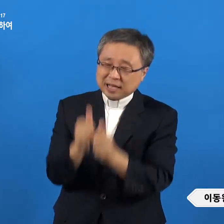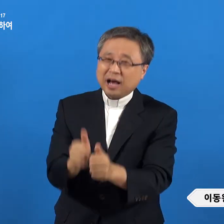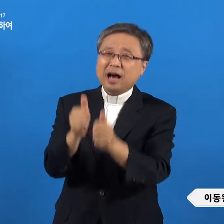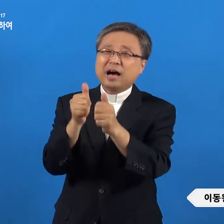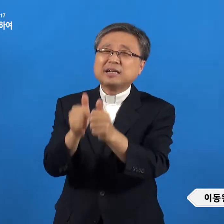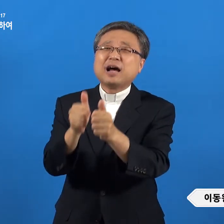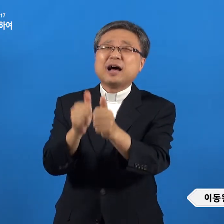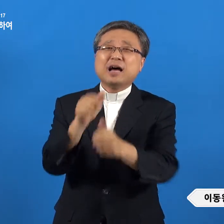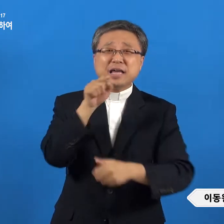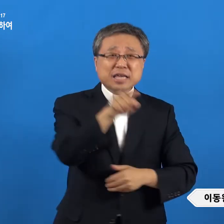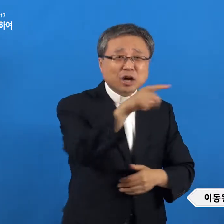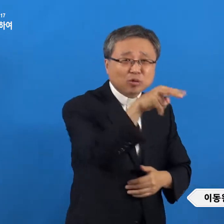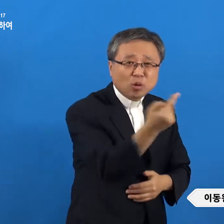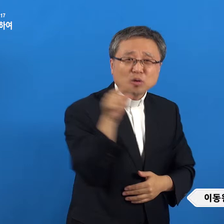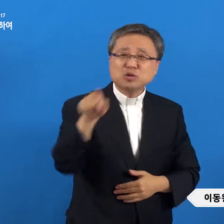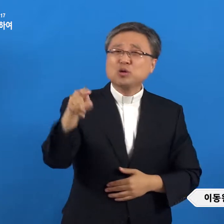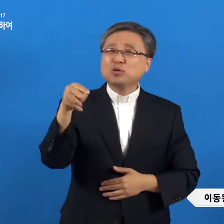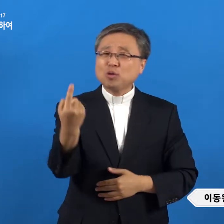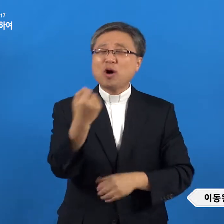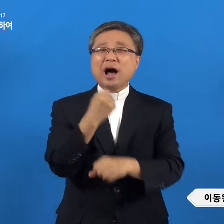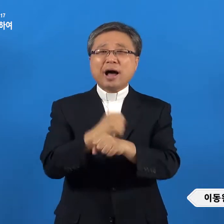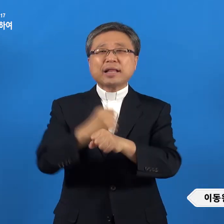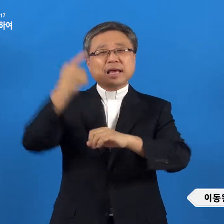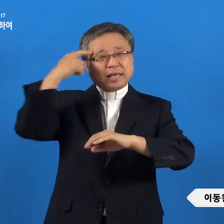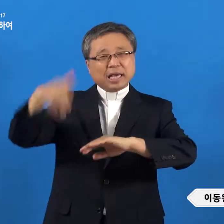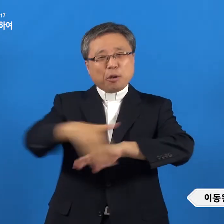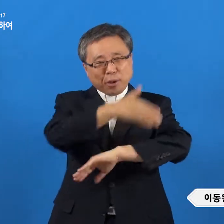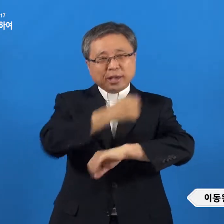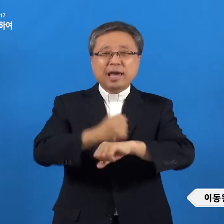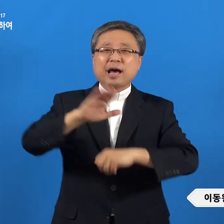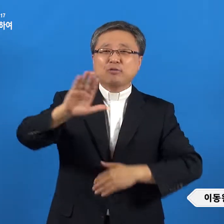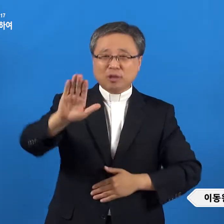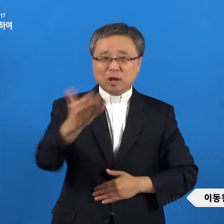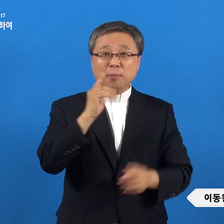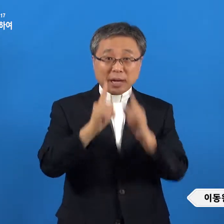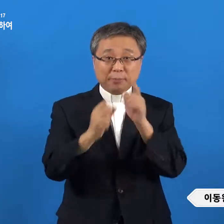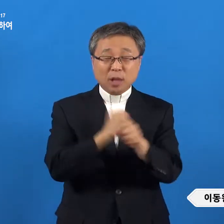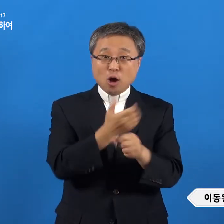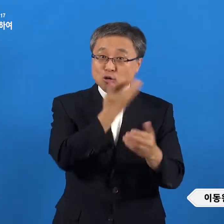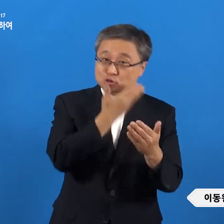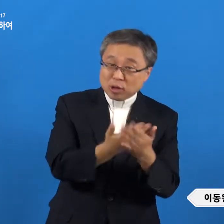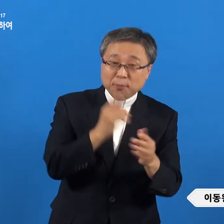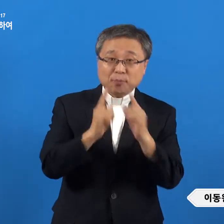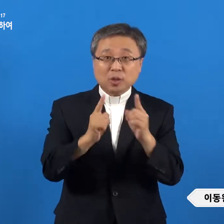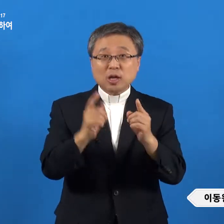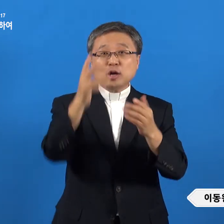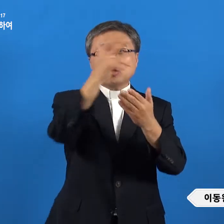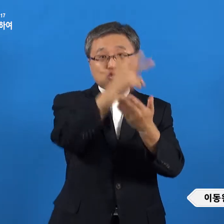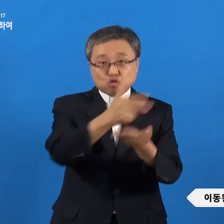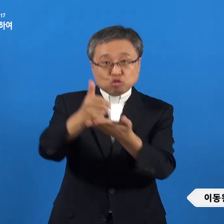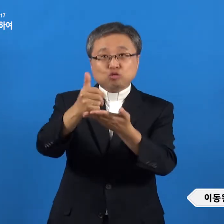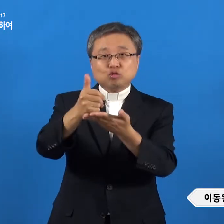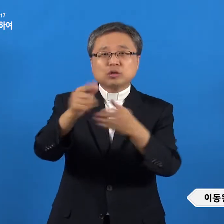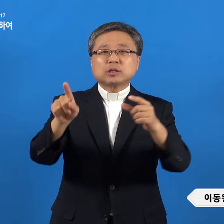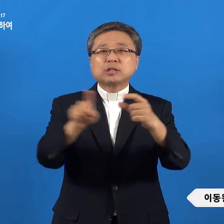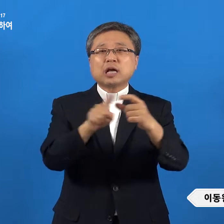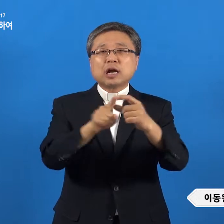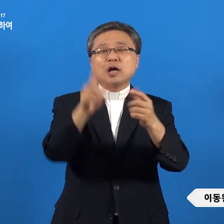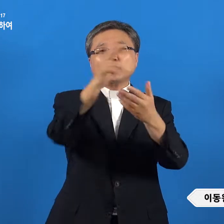이것도 저것도 하겠다, 계획해야 한다고 말합니다. 여기서 중요한 말씀이 뭐예요? 주, 이 단어가 중요해요. 주의